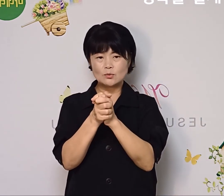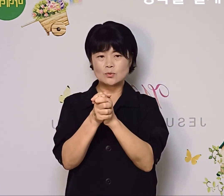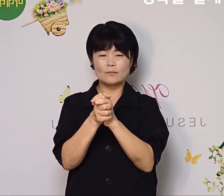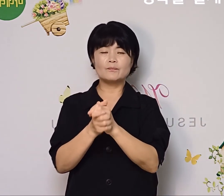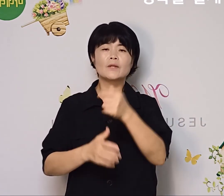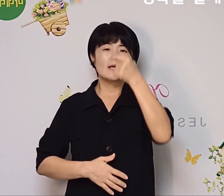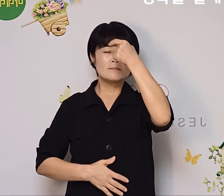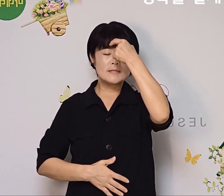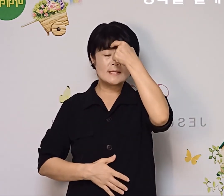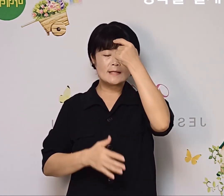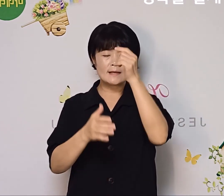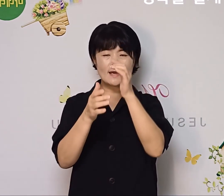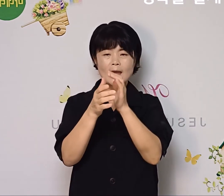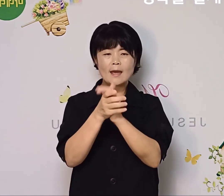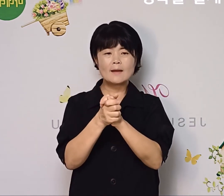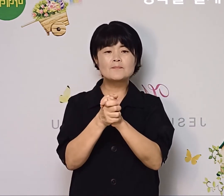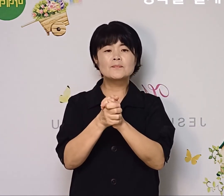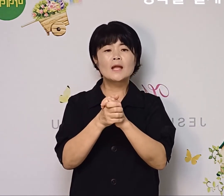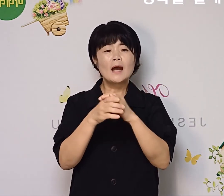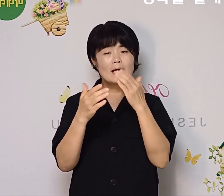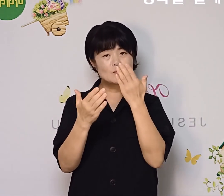기도손 빌게 하소서.